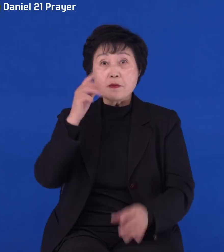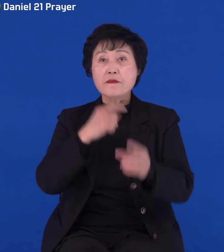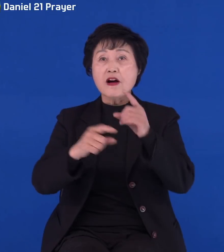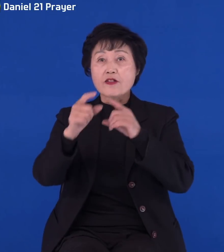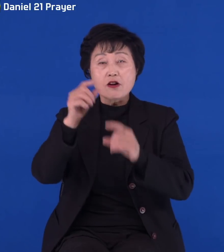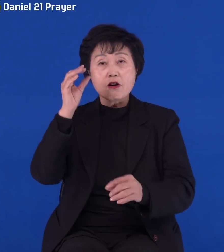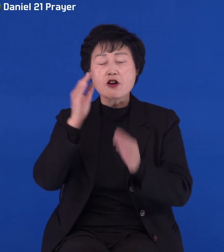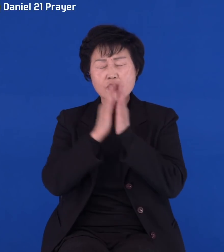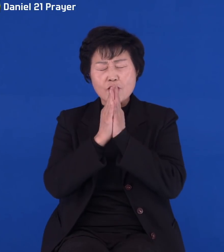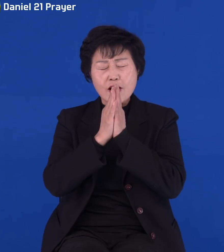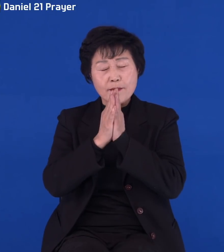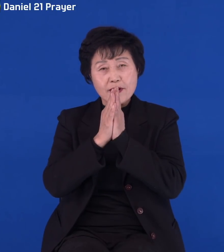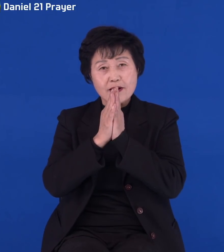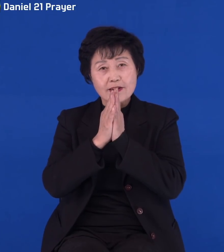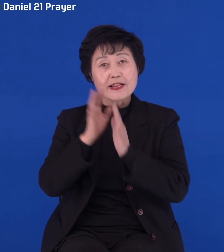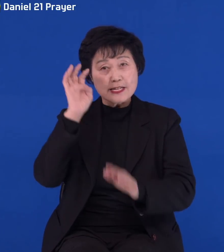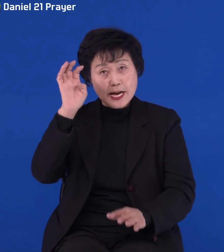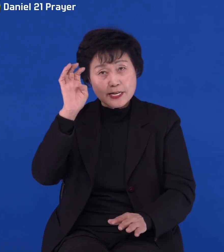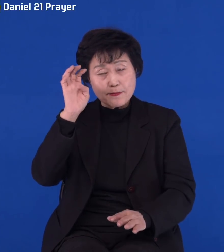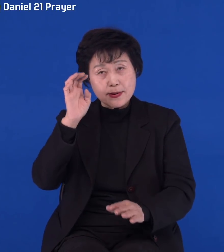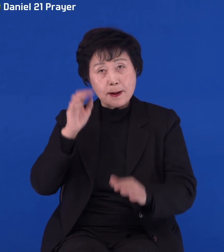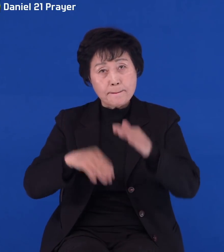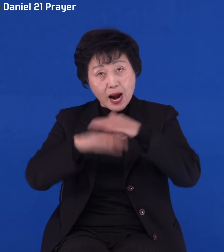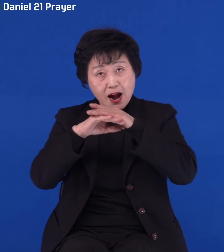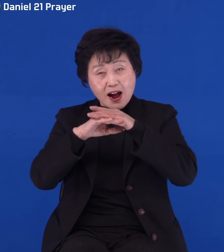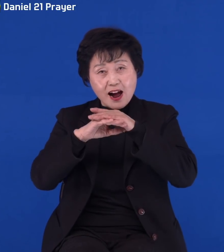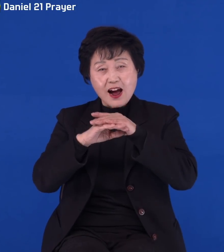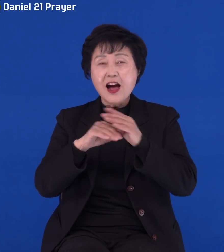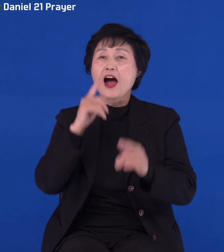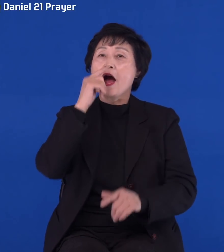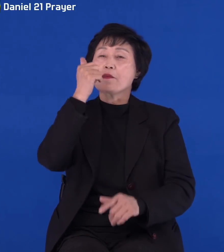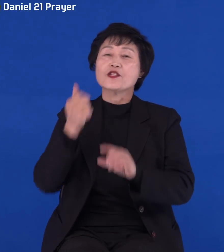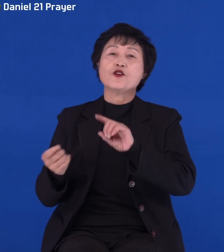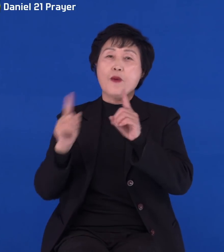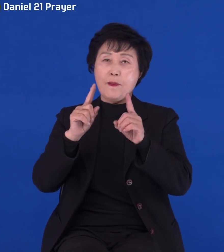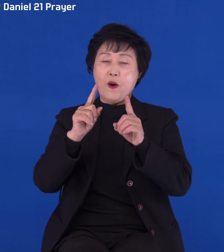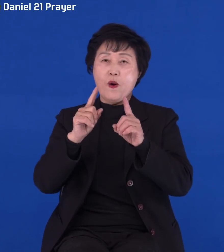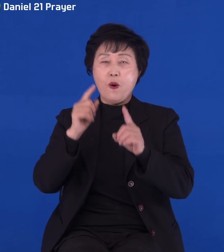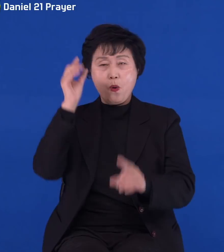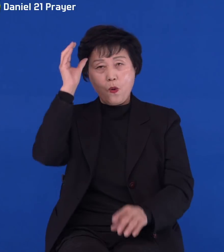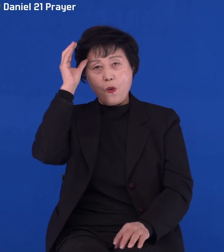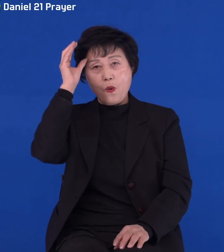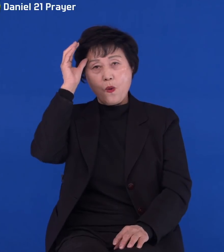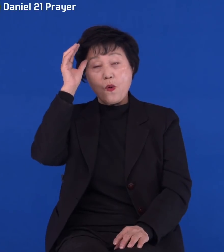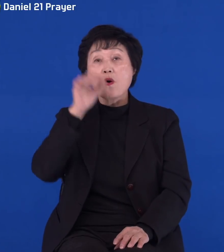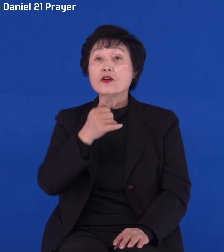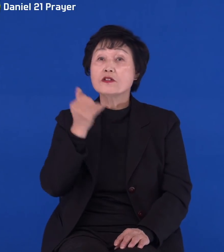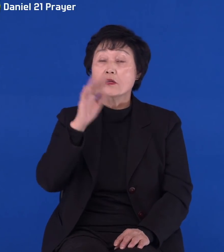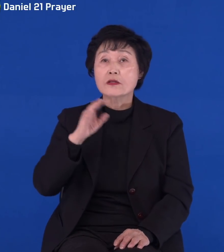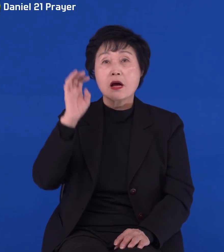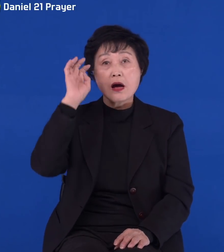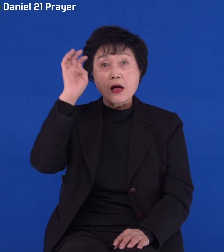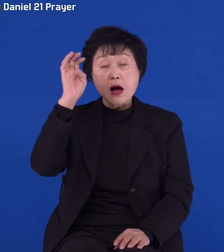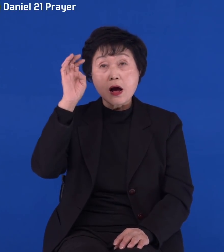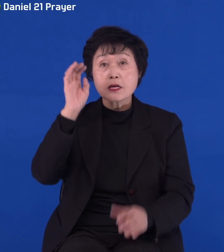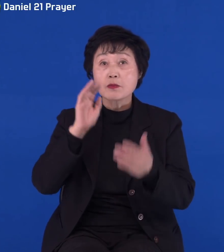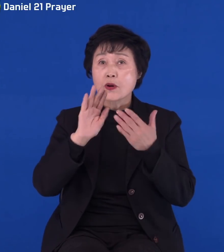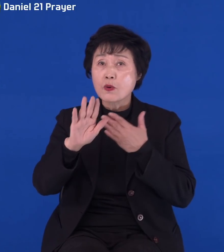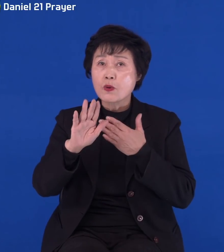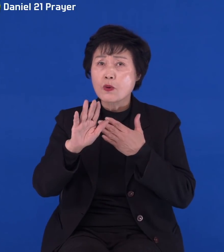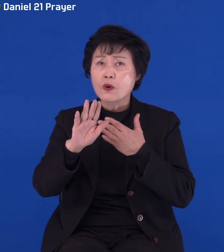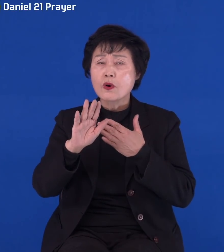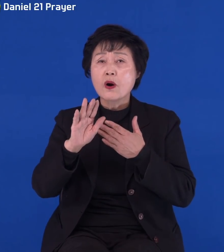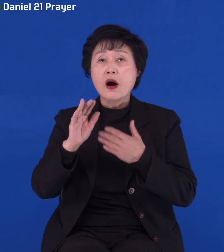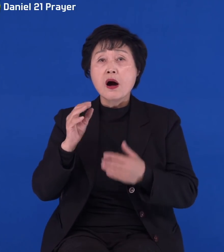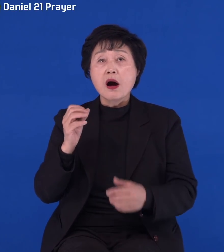기대감에서 생기지 않을까요? 그래서 더 열심히 기도했죠. 그런데 40일이 끝나는 그날 제 동생이